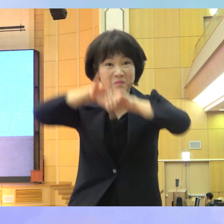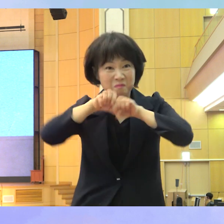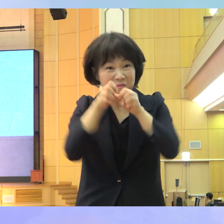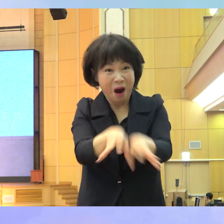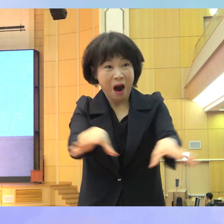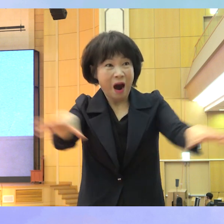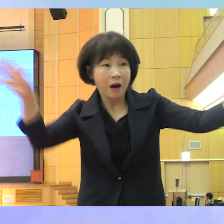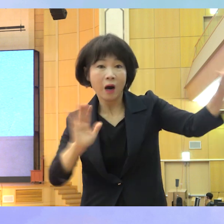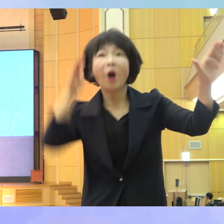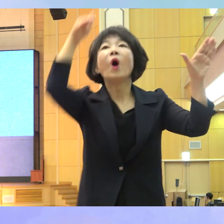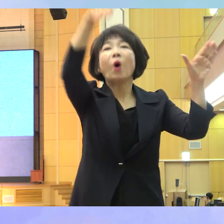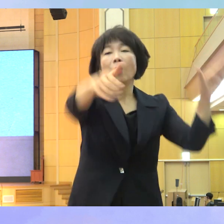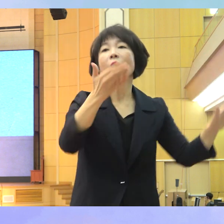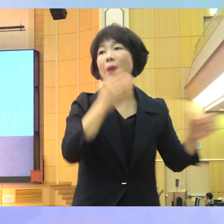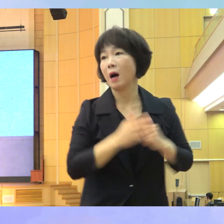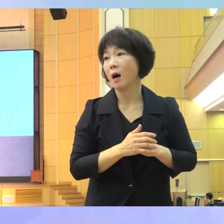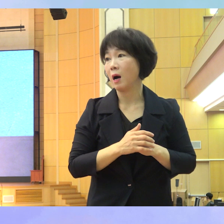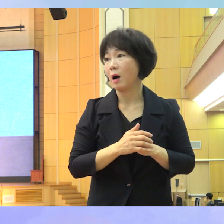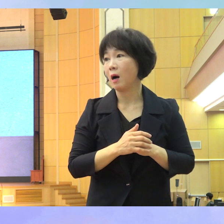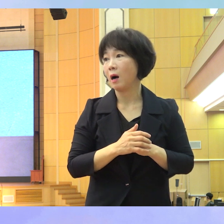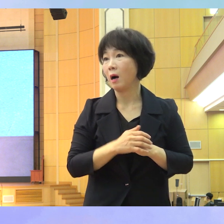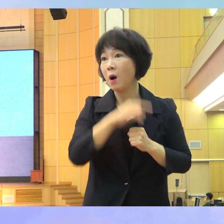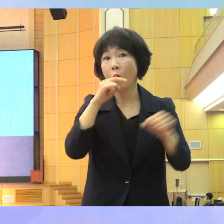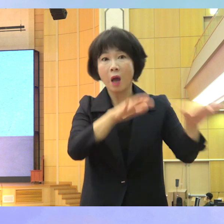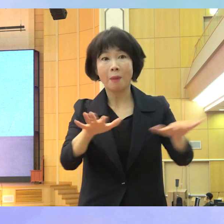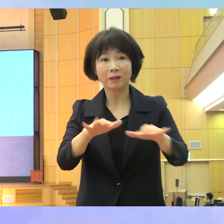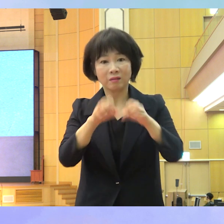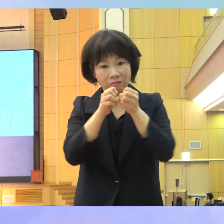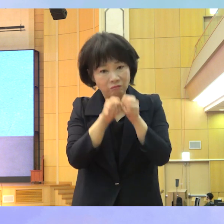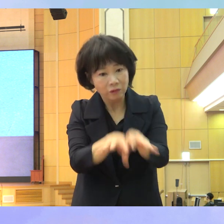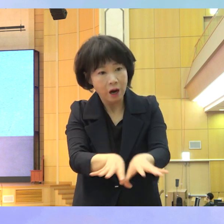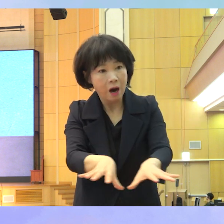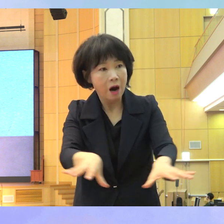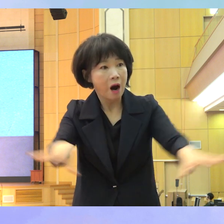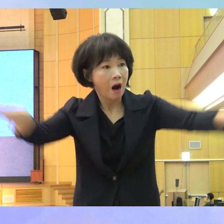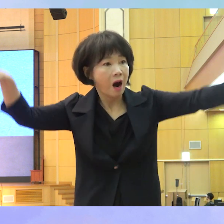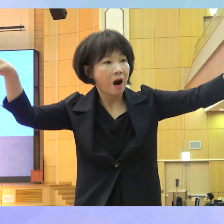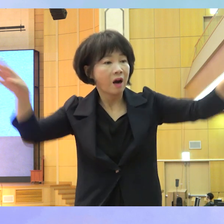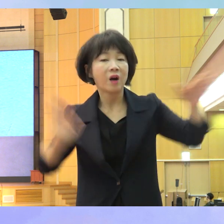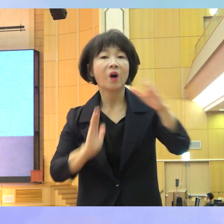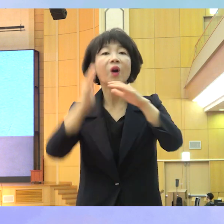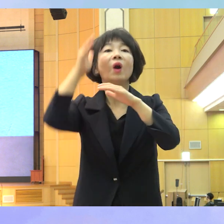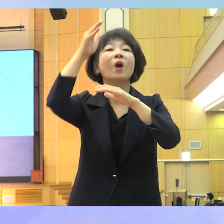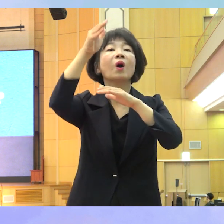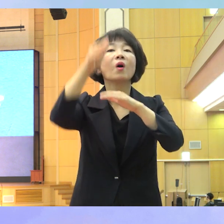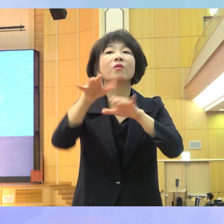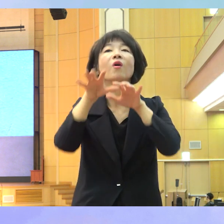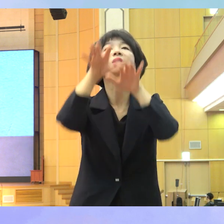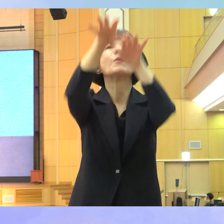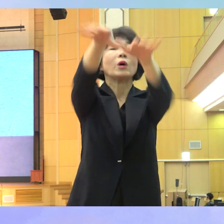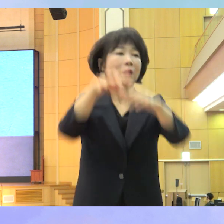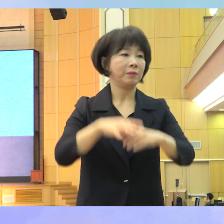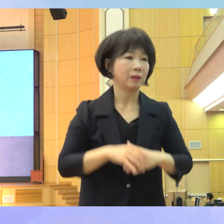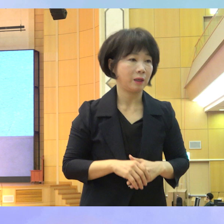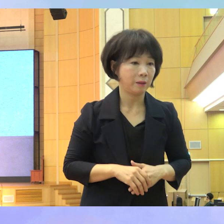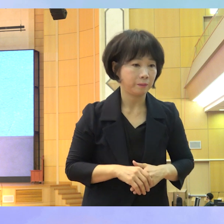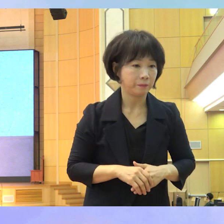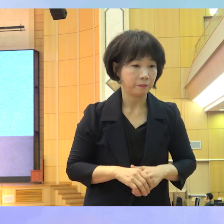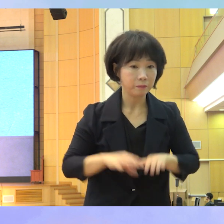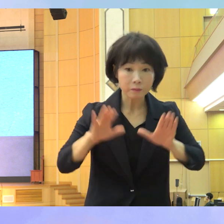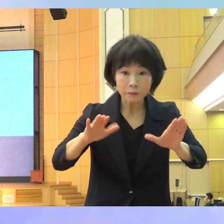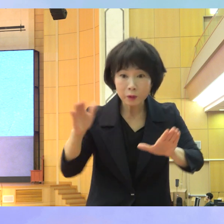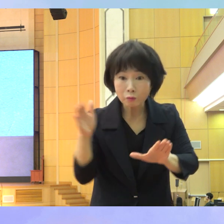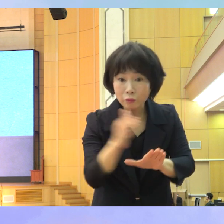홍해를 건nom과 동시에 어떠한 일이 발생되느냐? 이제 이스라엘 백성들은 애굽에게 종로로 타는 거